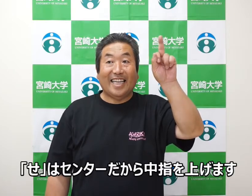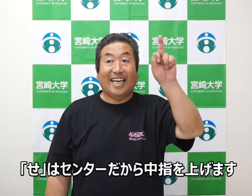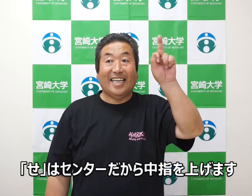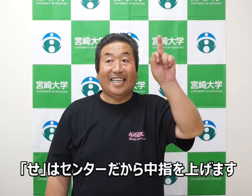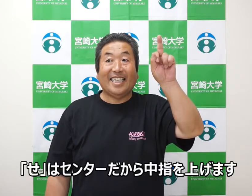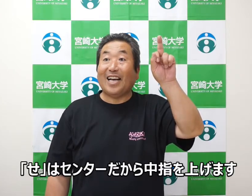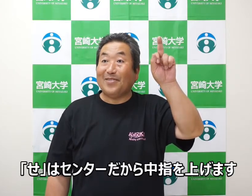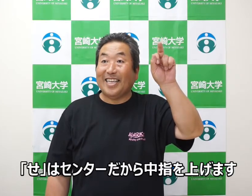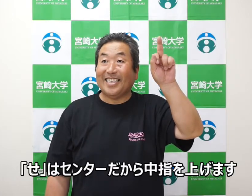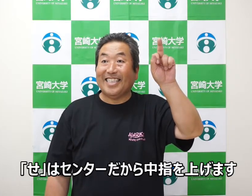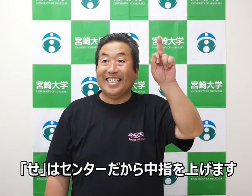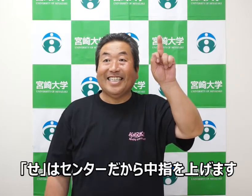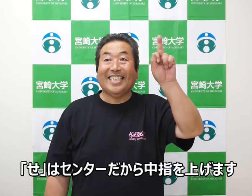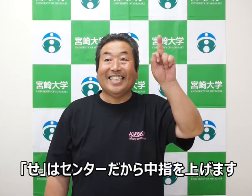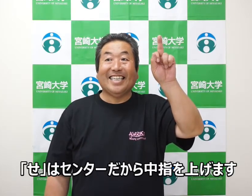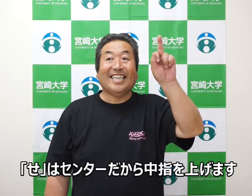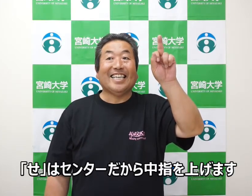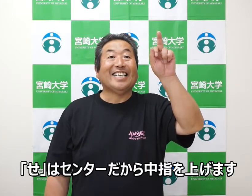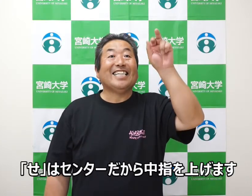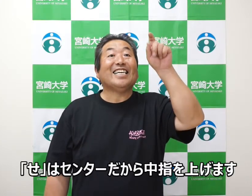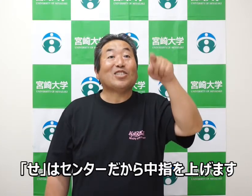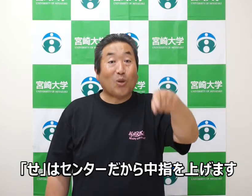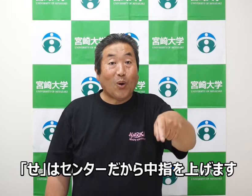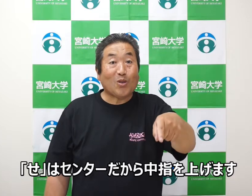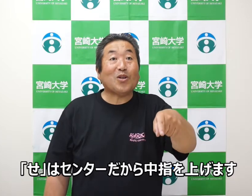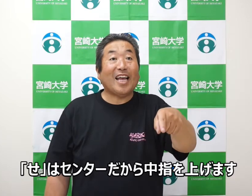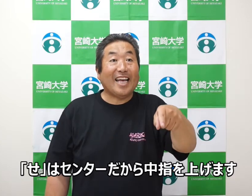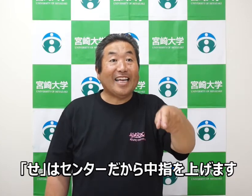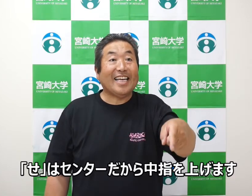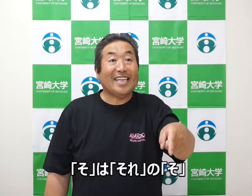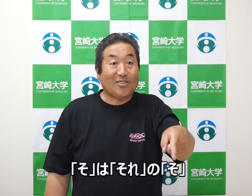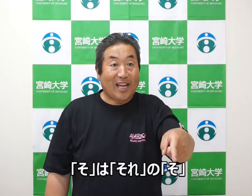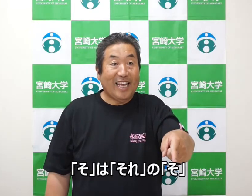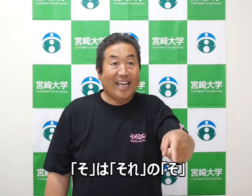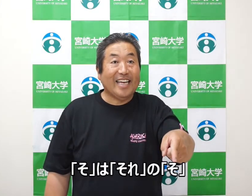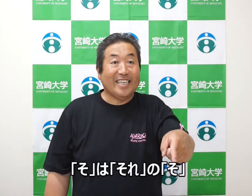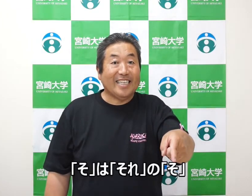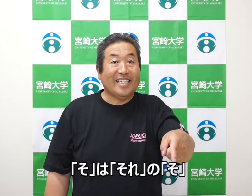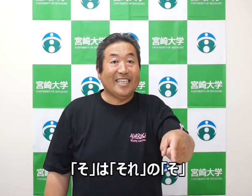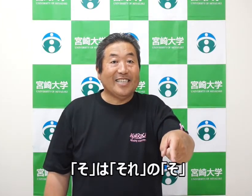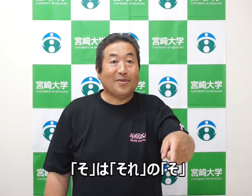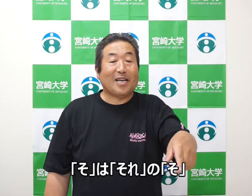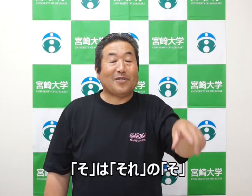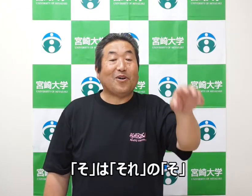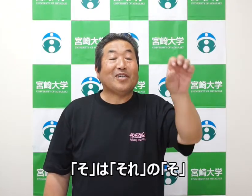ター。中指です。で、そ、それ、それ。もう一回行きましょう。さ。